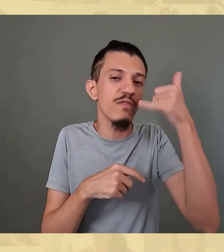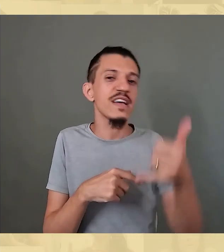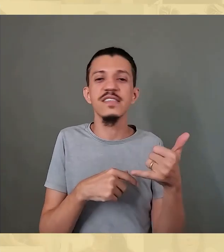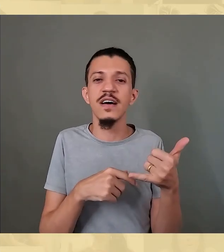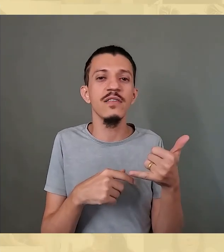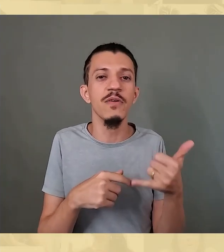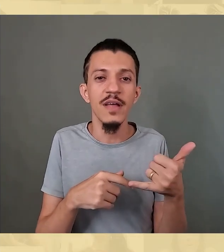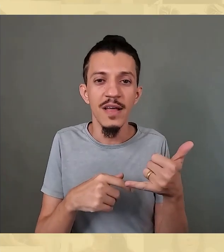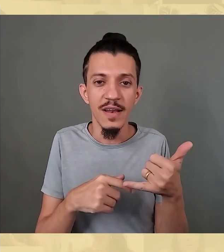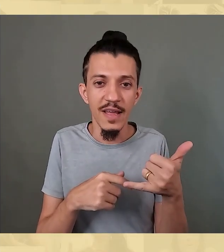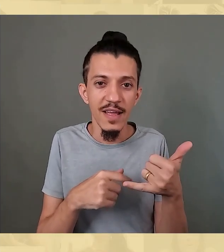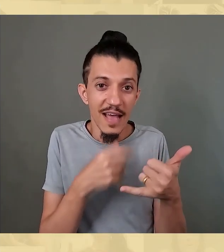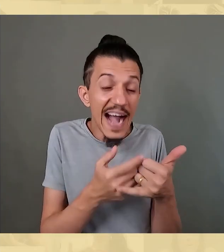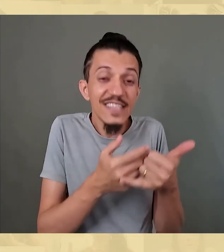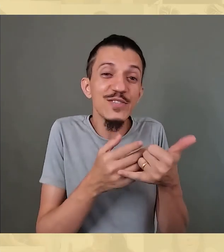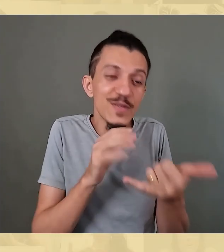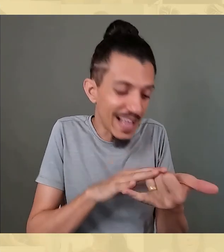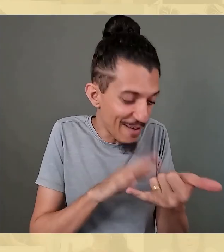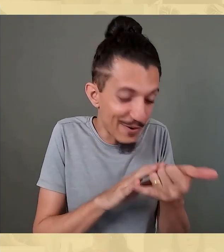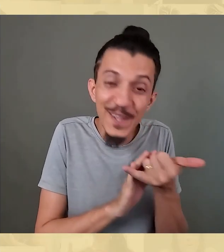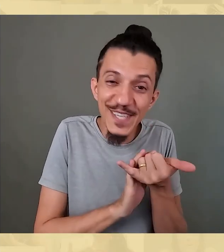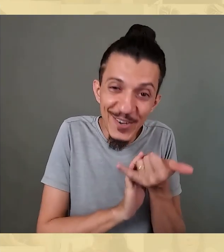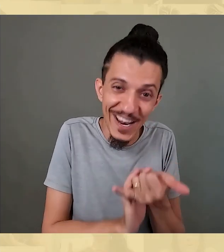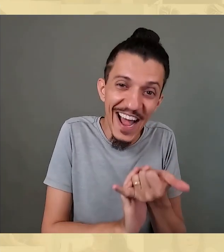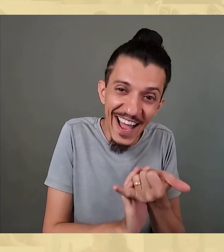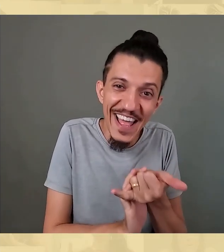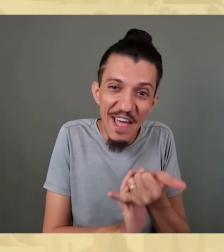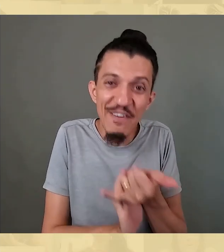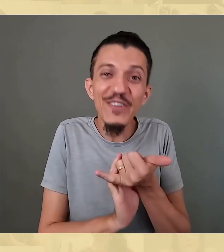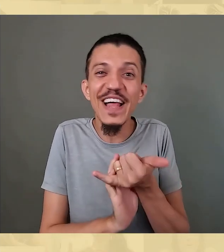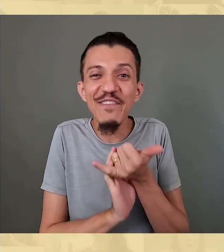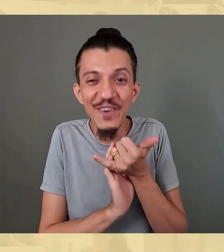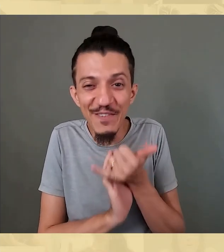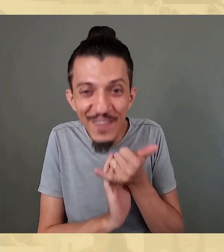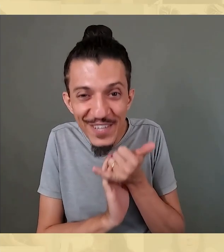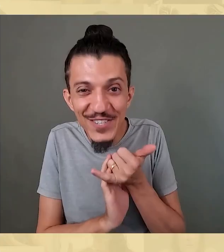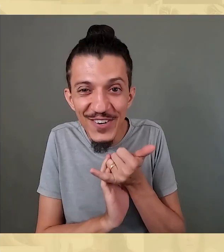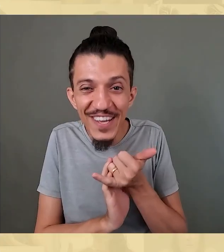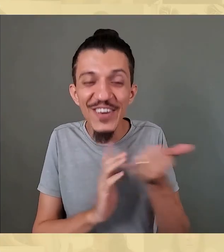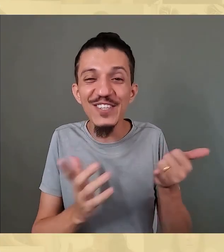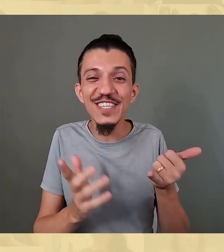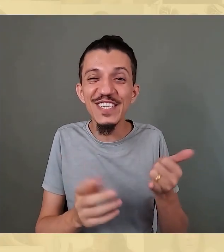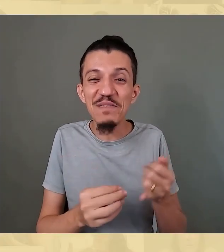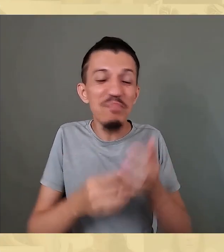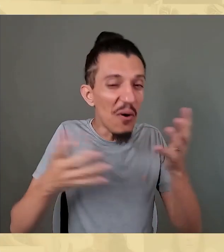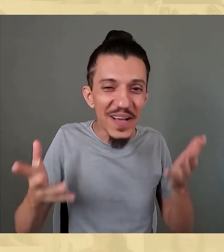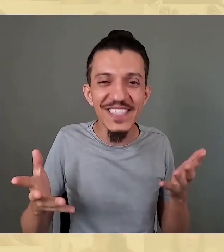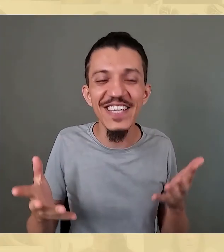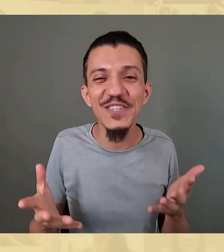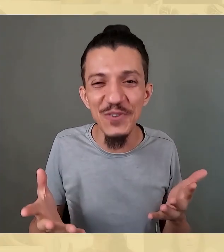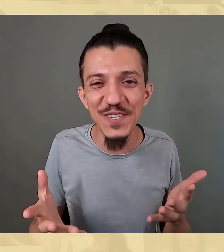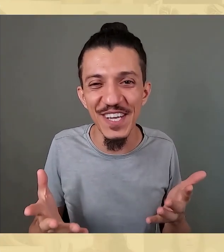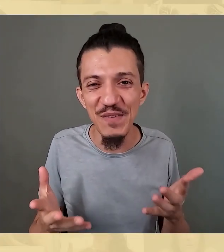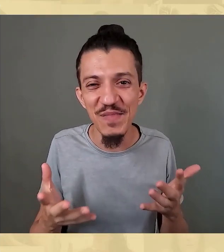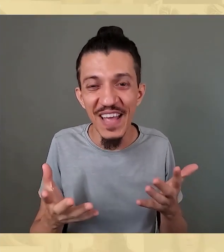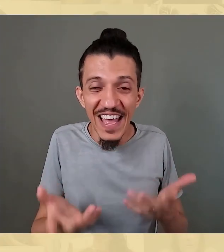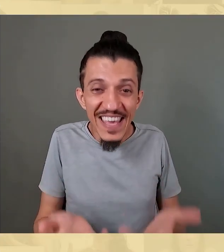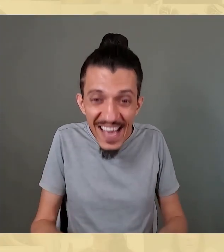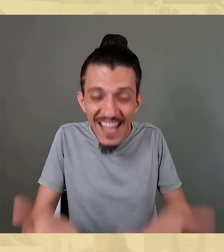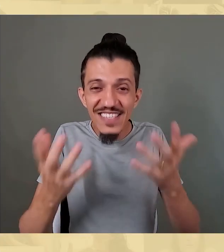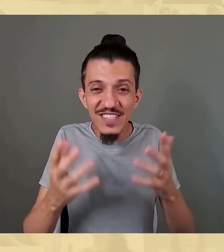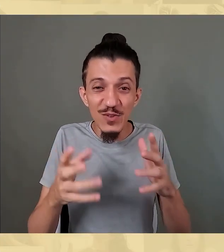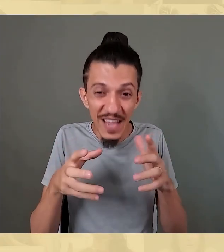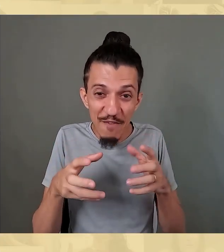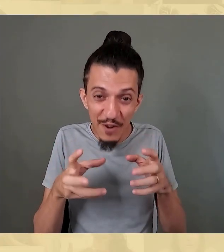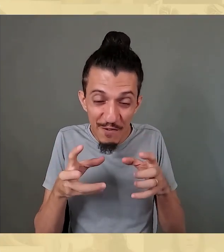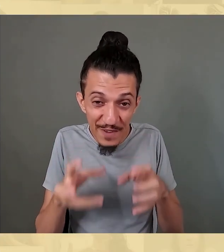vai conversando. Né? Antes do telefone celular, veio o telefone fixo, que hoje em dia pouca gente usa. E